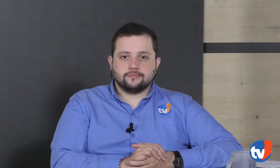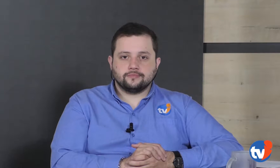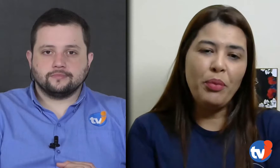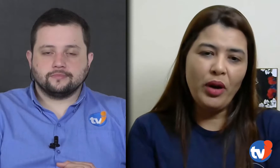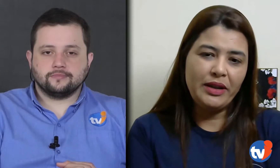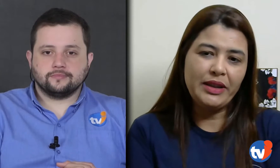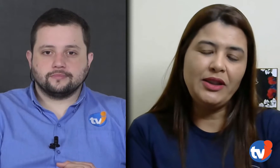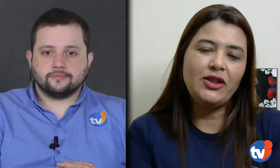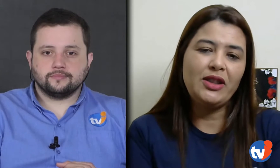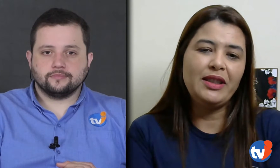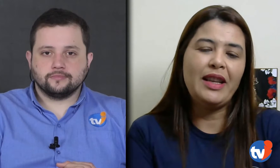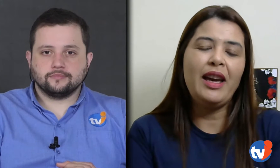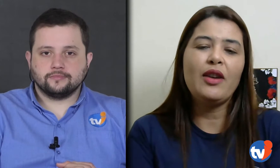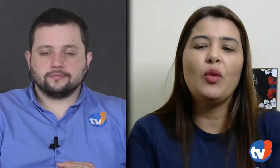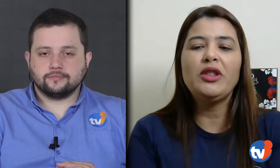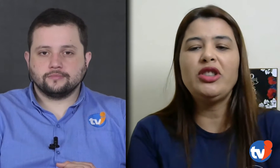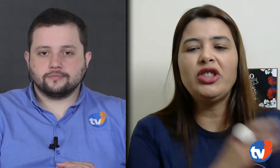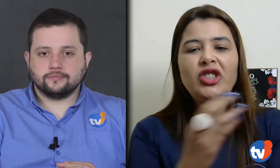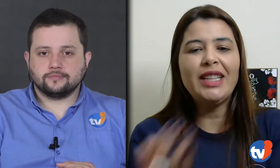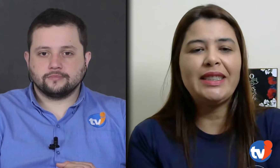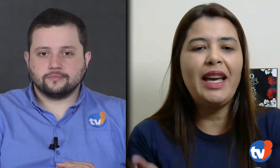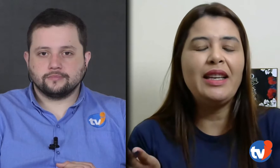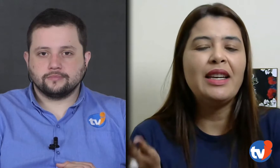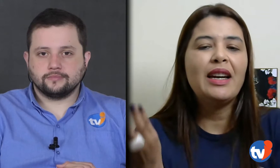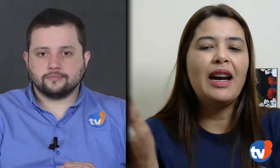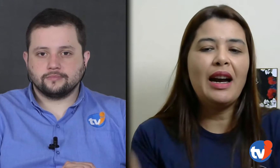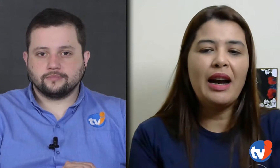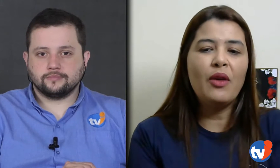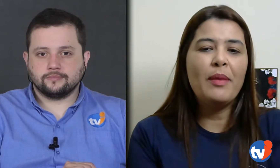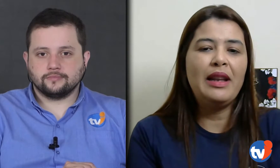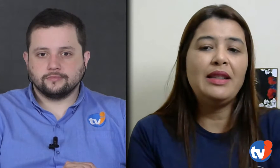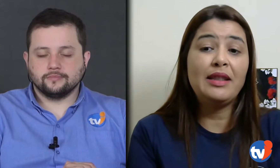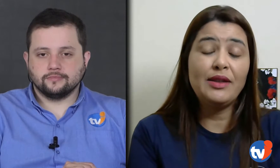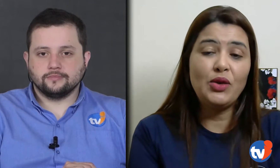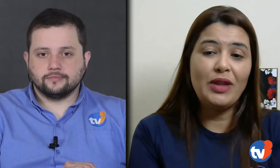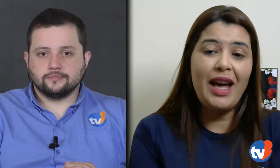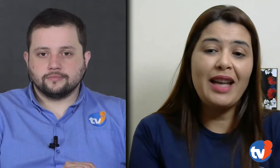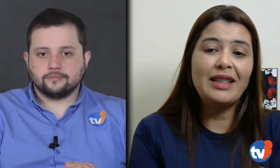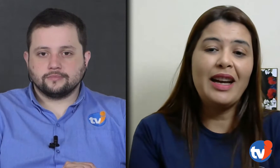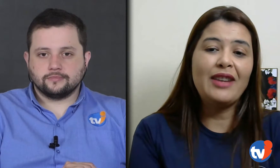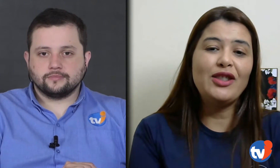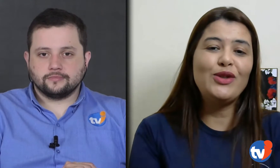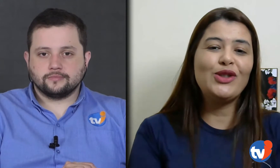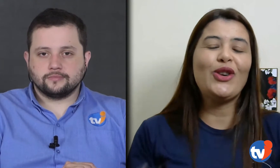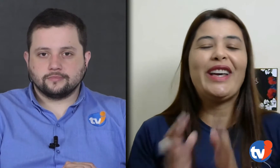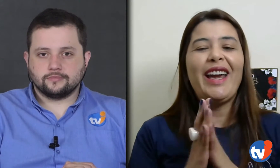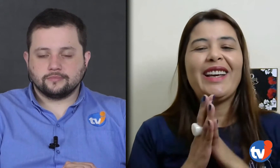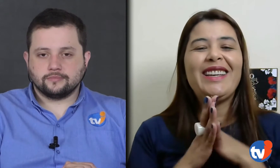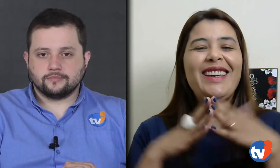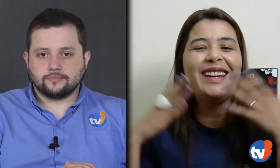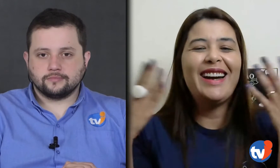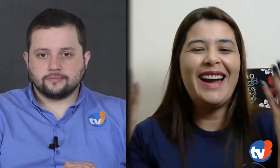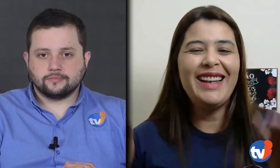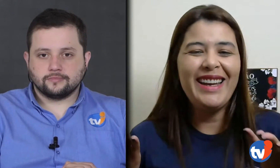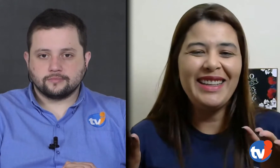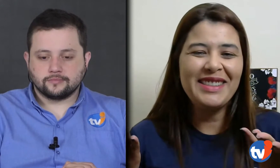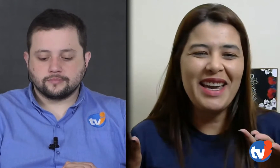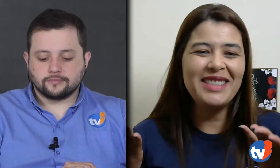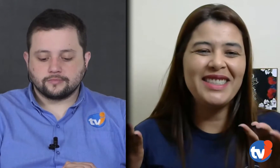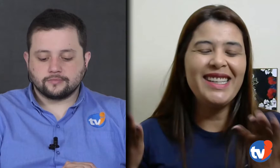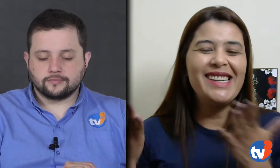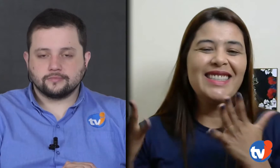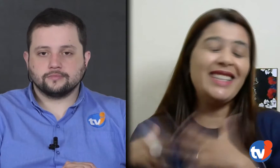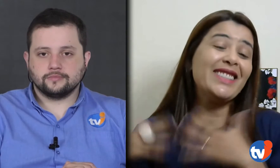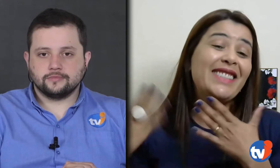É muito importante, né? Como a gente já tem uma lei sancionada, a gente só quer que a